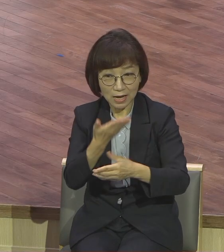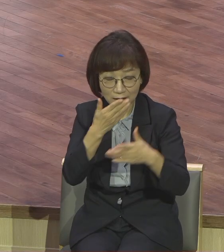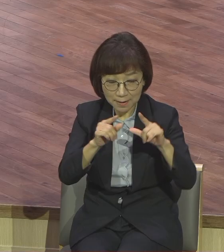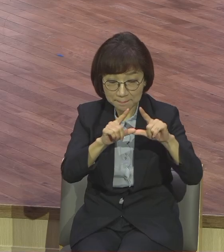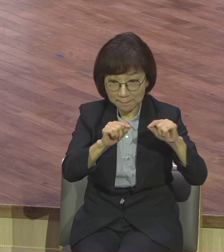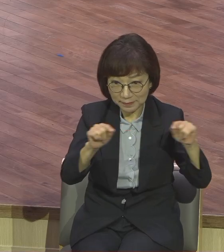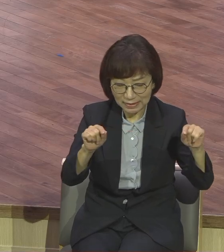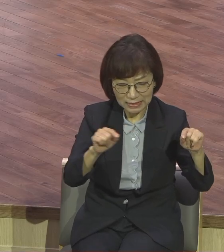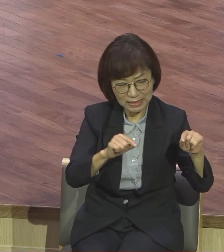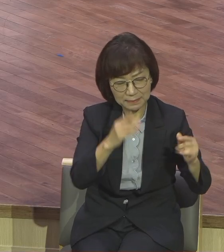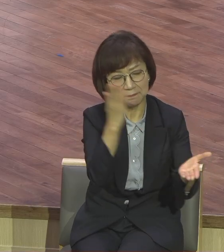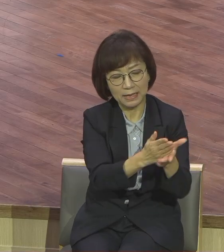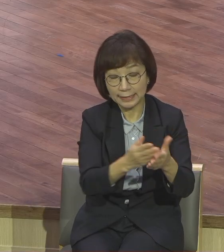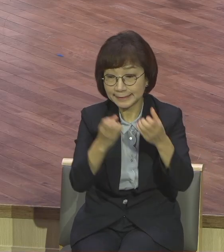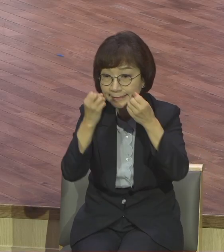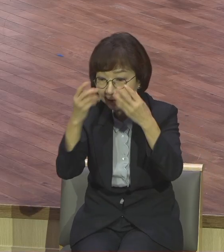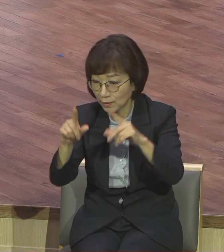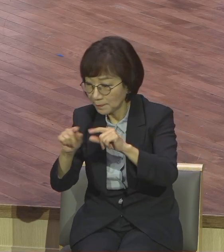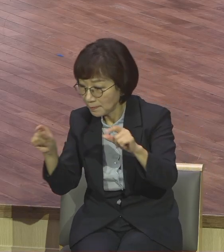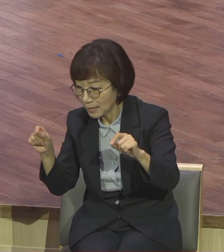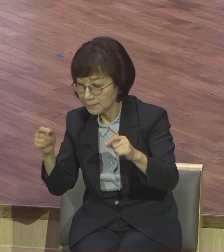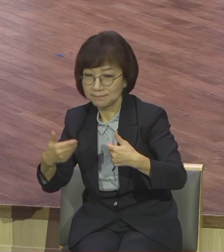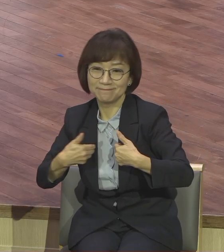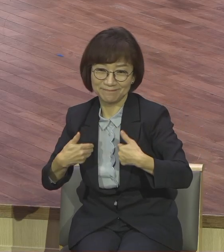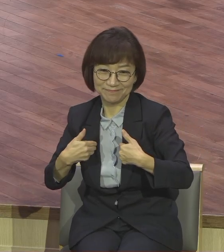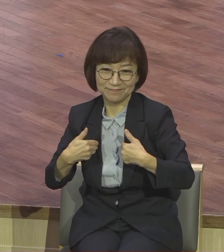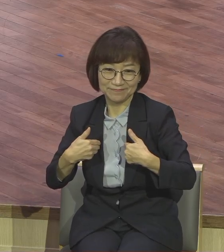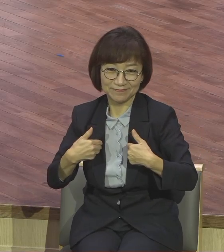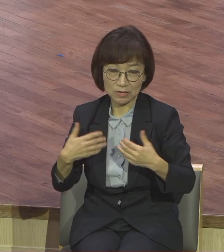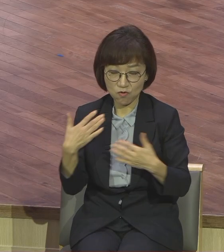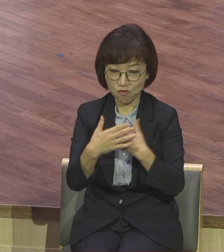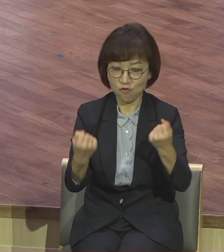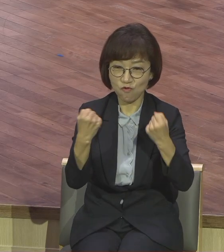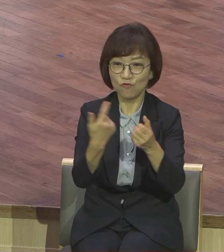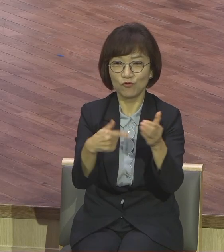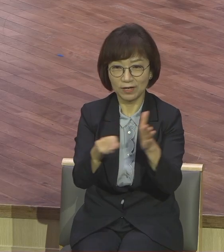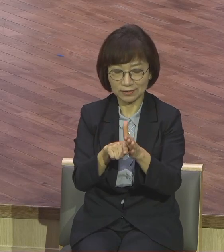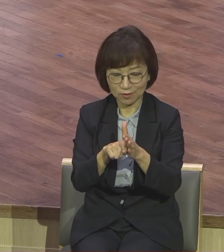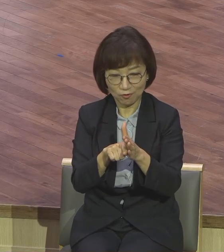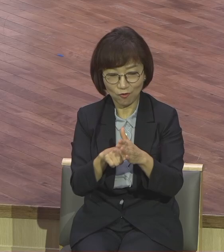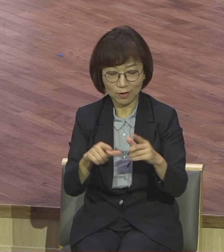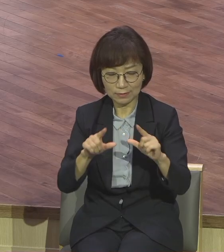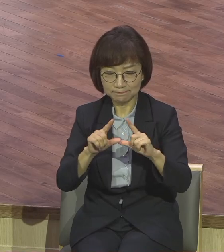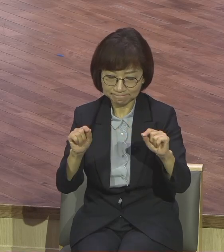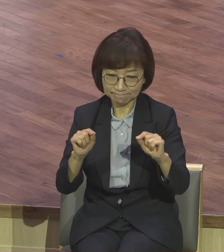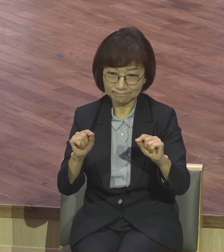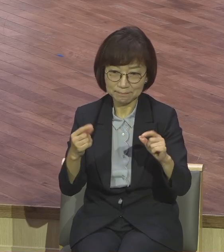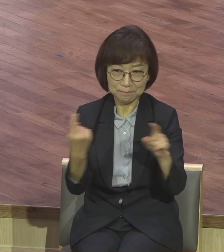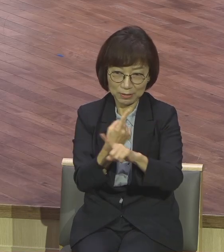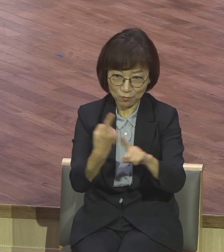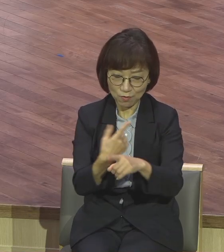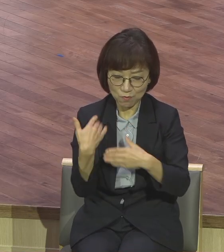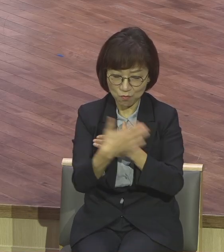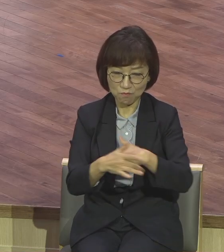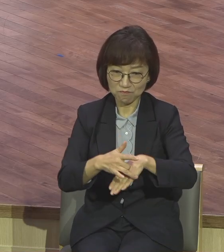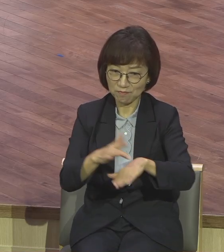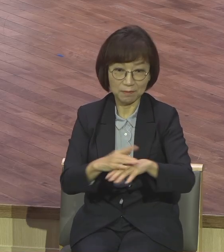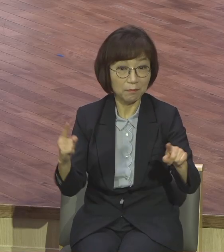그렇게 갱신해야 된다. 뭐 건강을 위해서는 체질 개선 두 말할 것도 없죠.